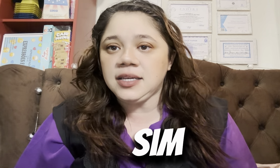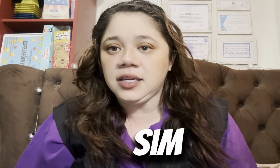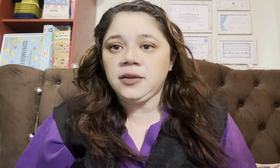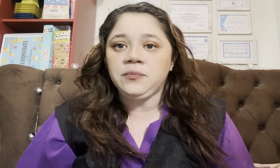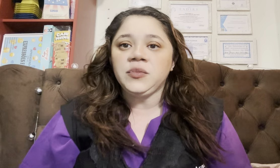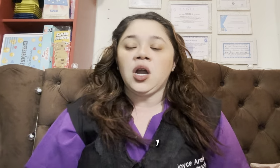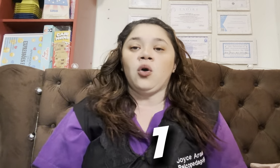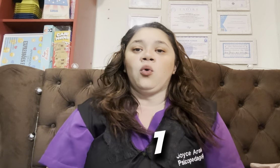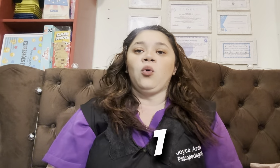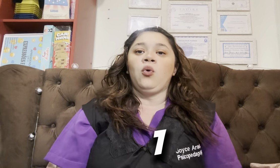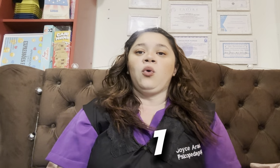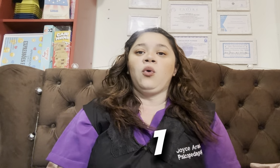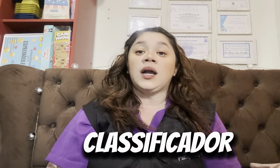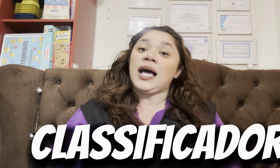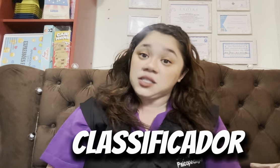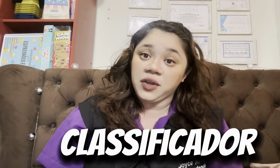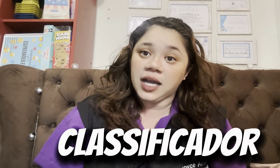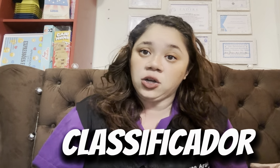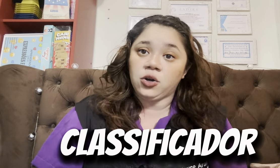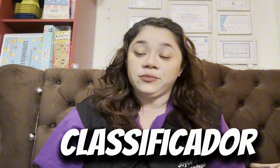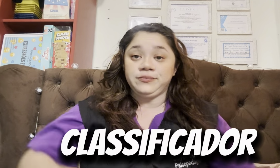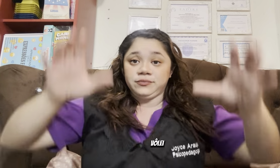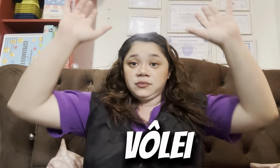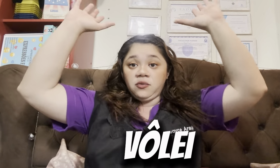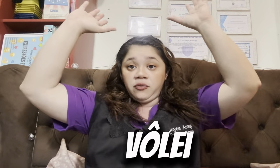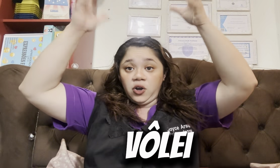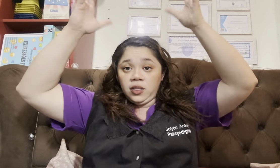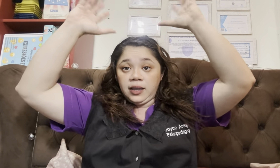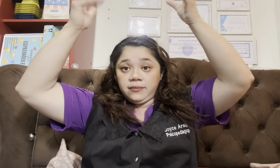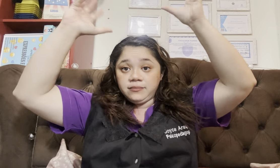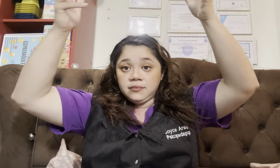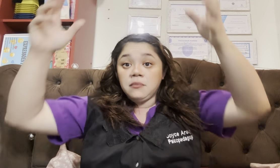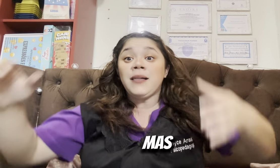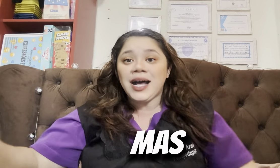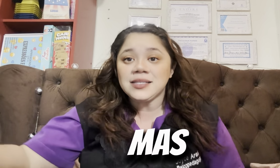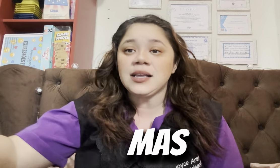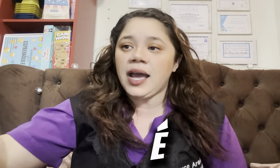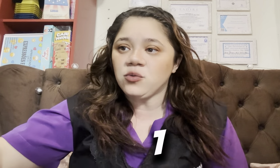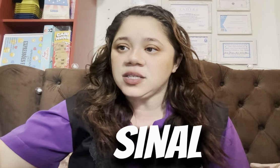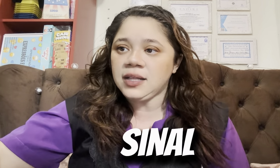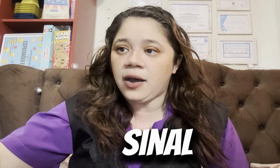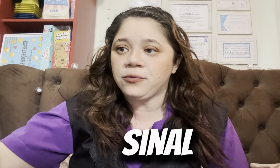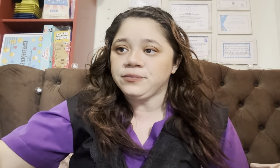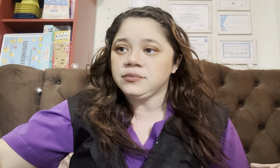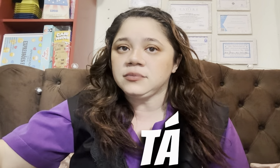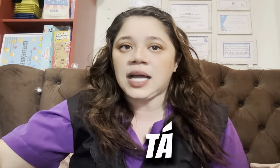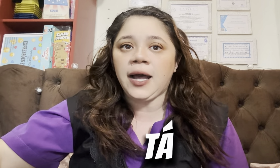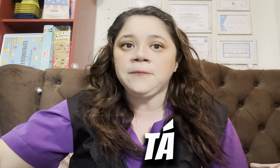sim, um classificador. Vôlei. Mas é um sinal, tá?